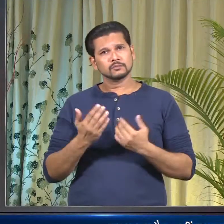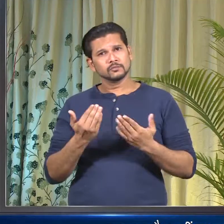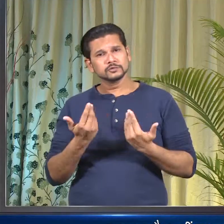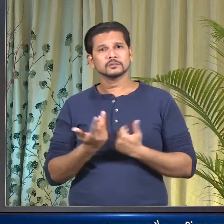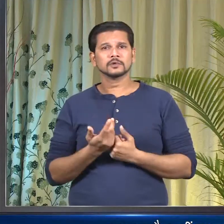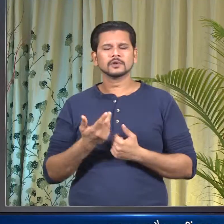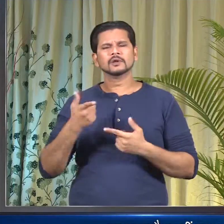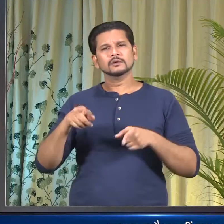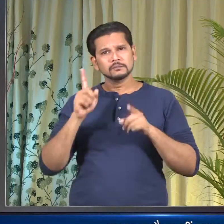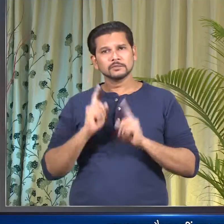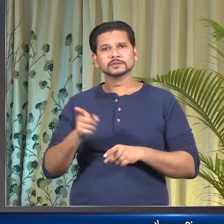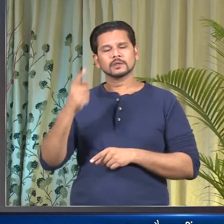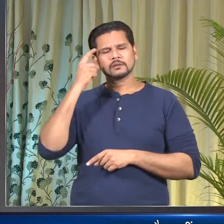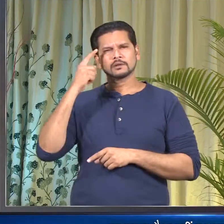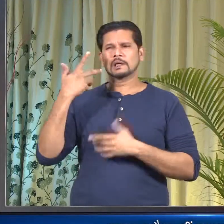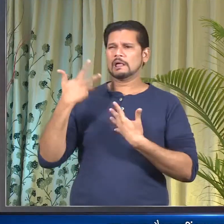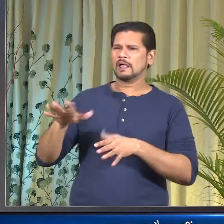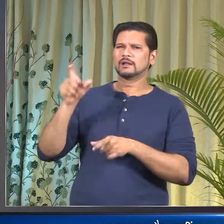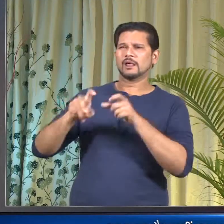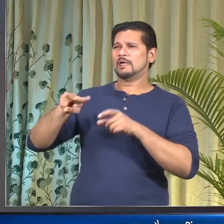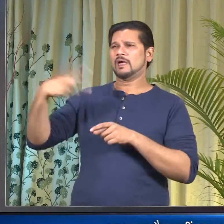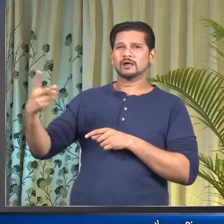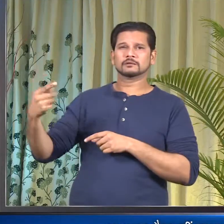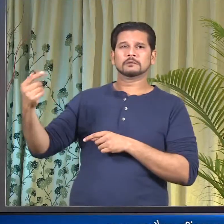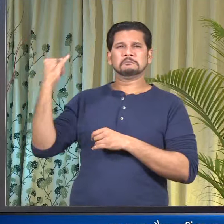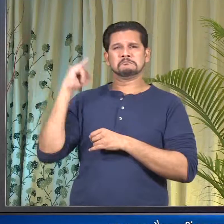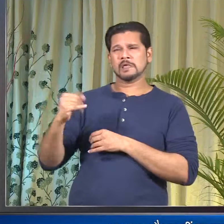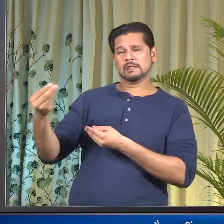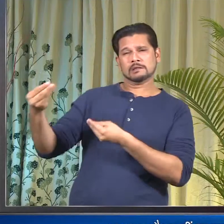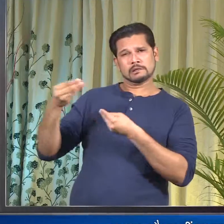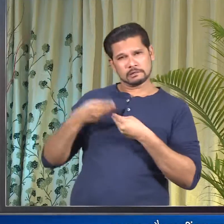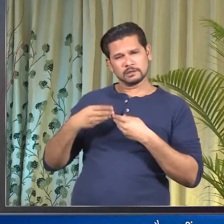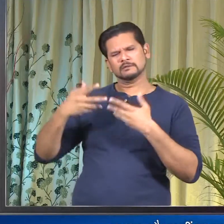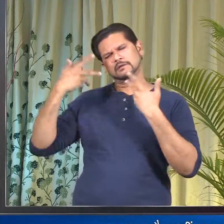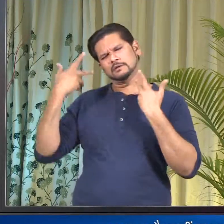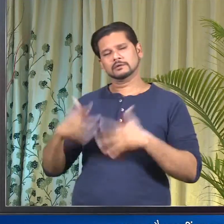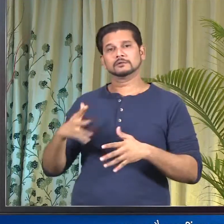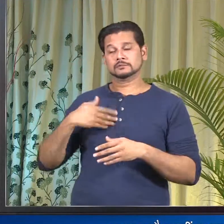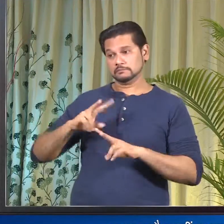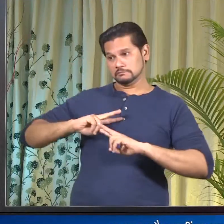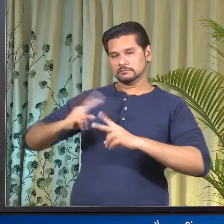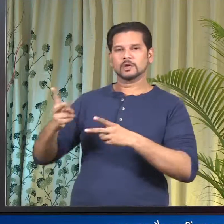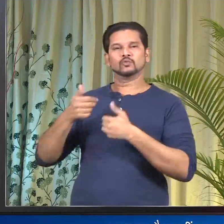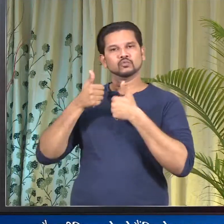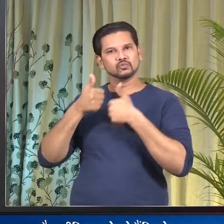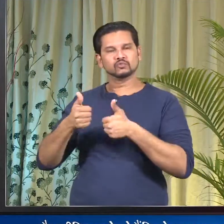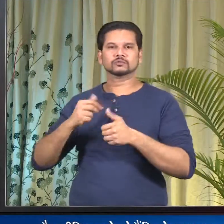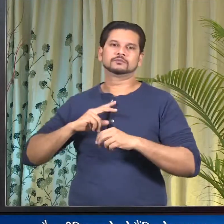कैसा भी करे, फिर भी हम उनके साथ अच्छा ही व्यवहार करें,